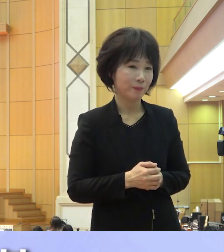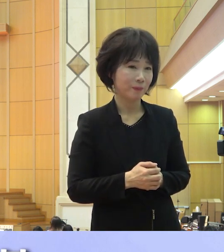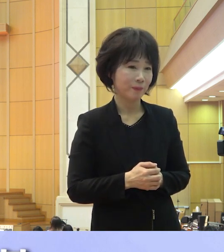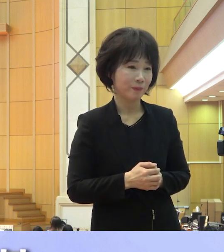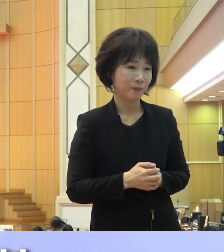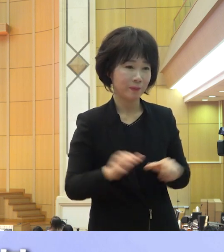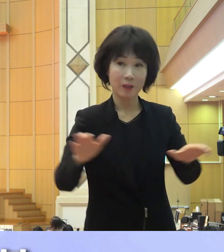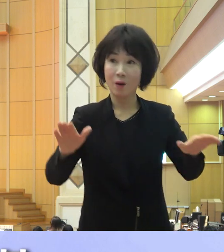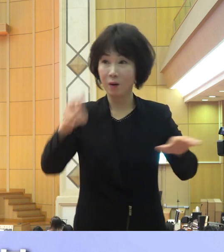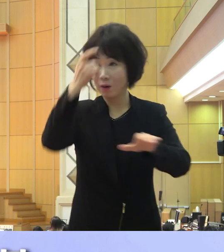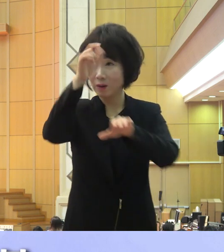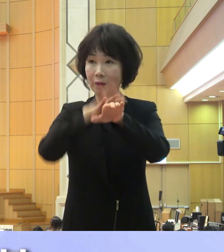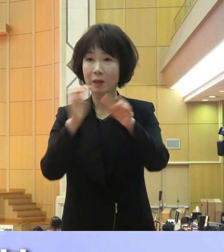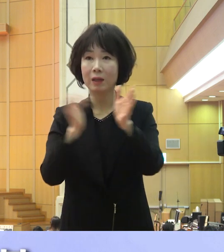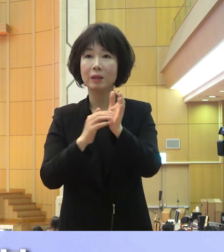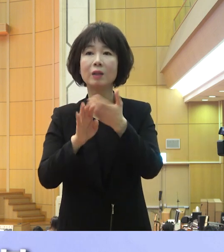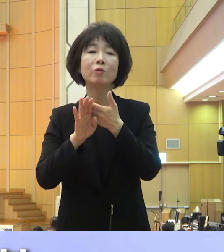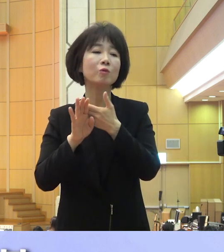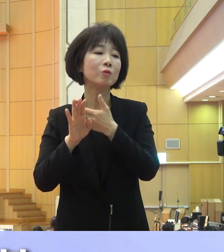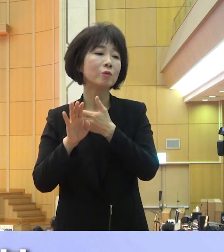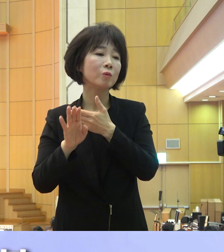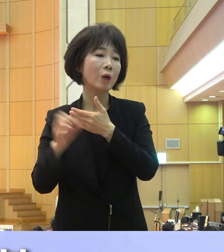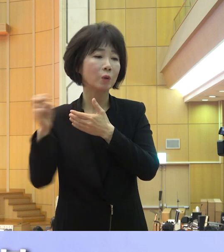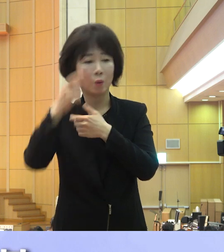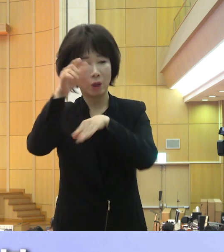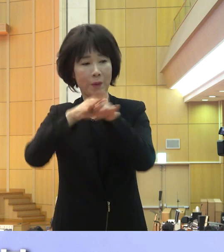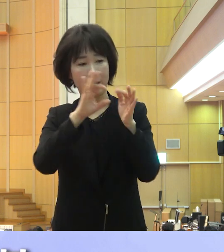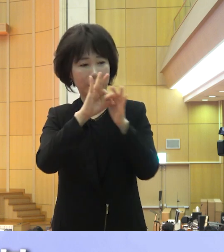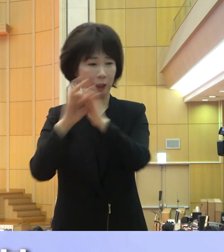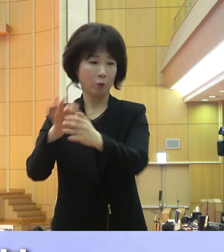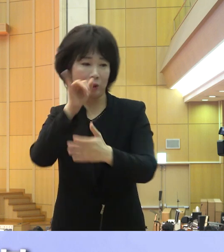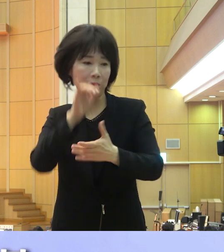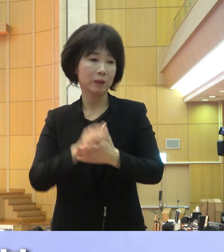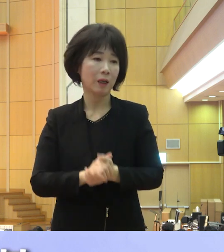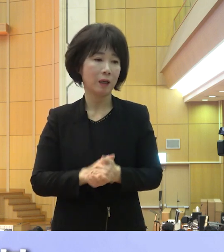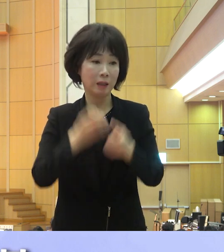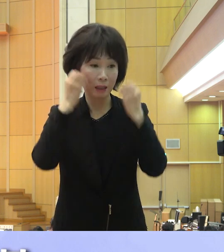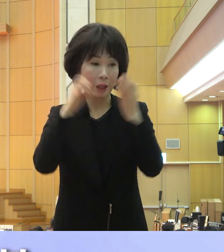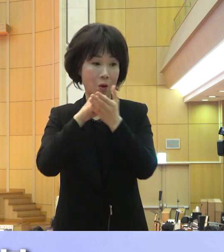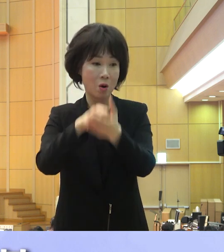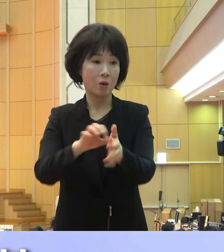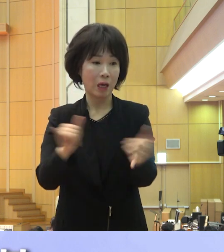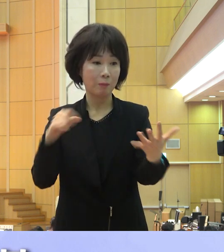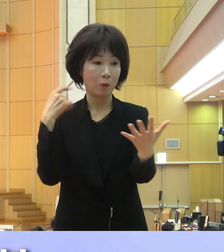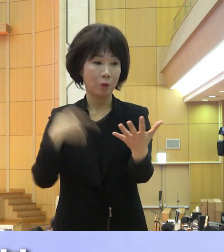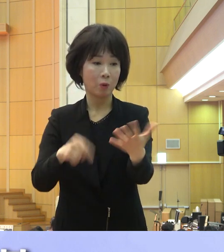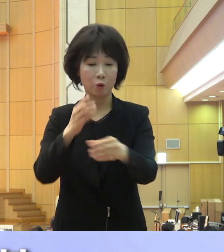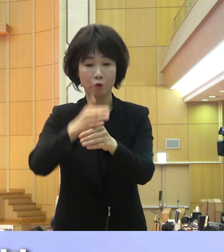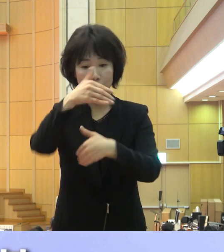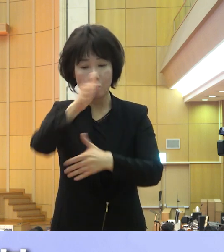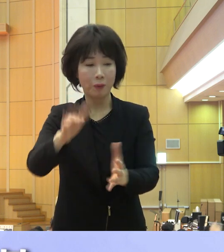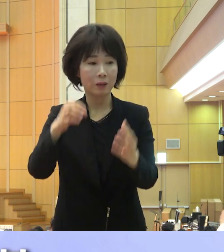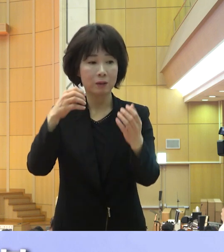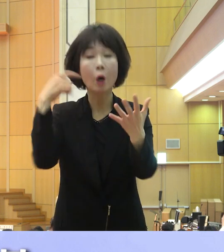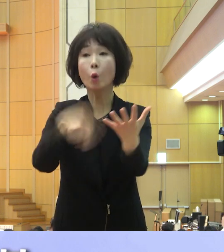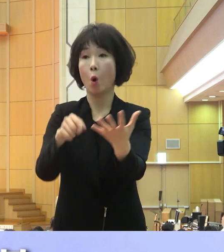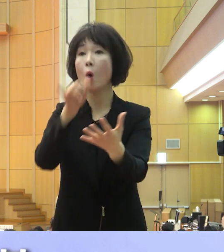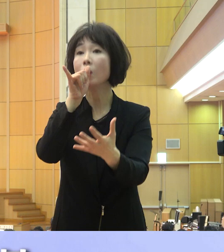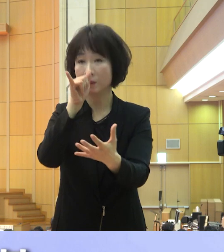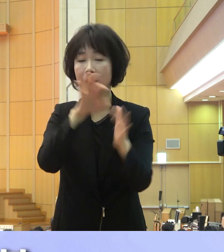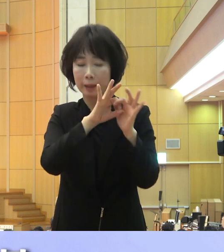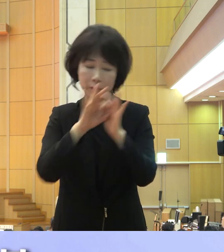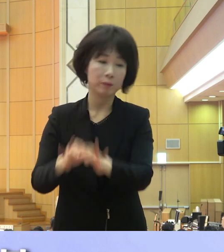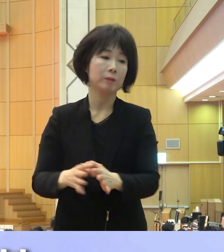예배 후에 계시록 영상 예배가 있고요. 초급 성경교육과 중급 성경교육도